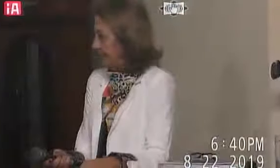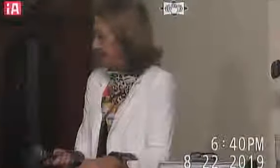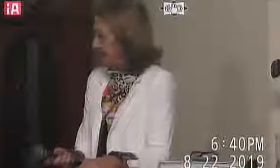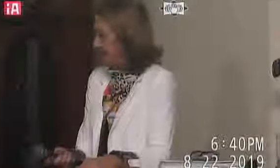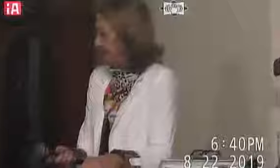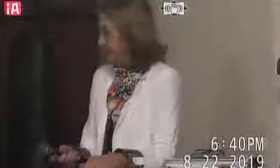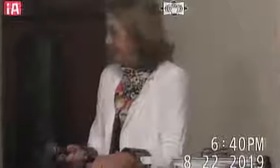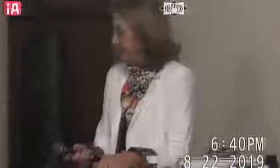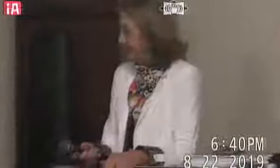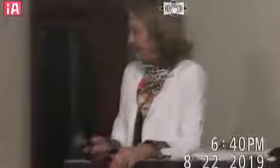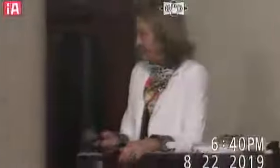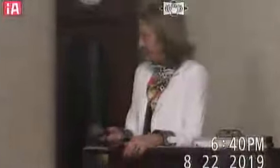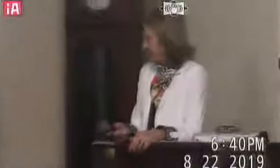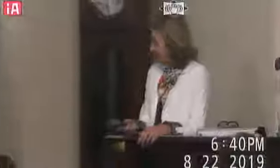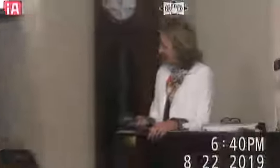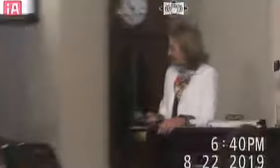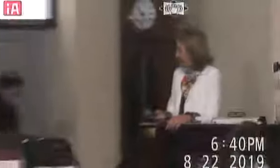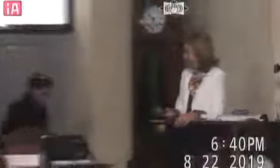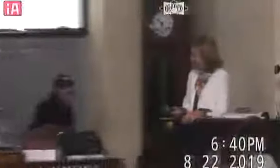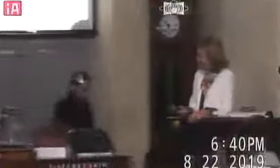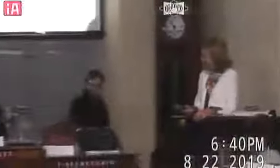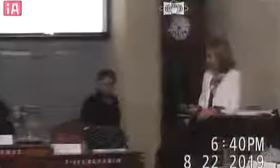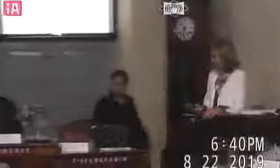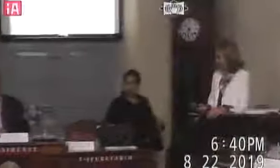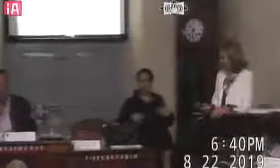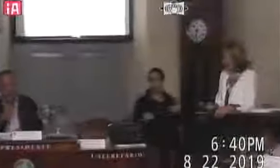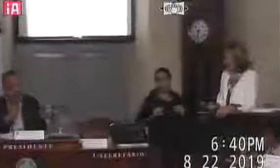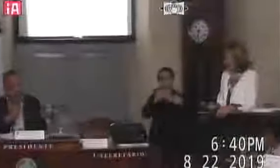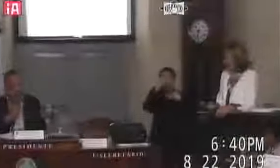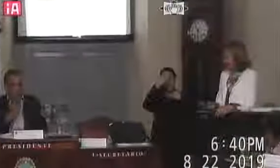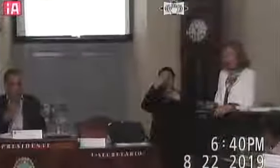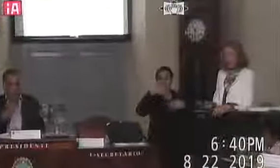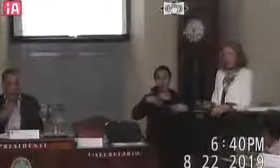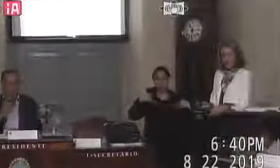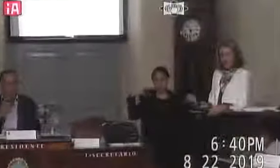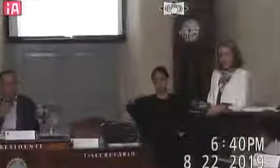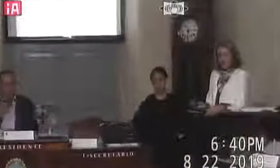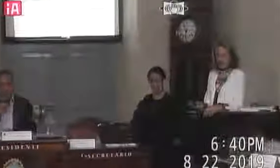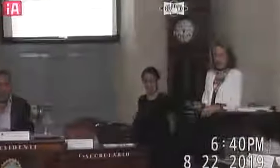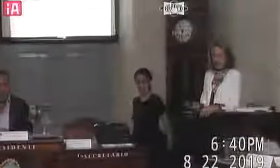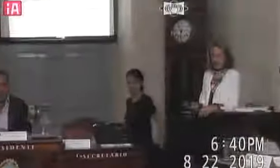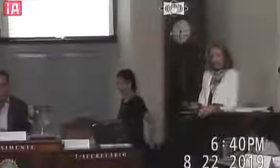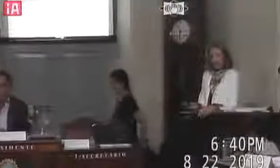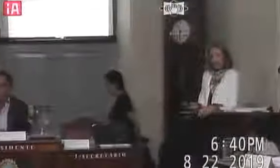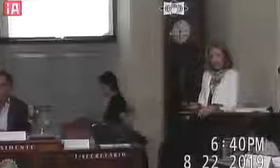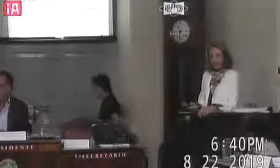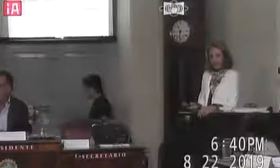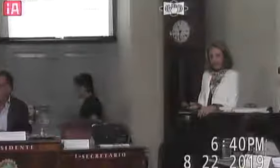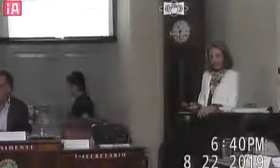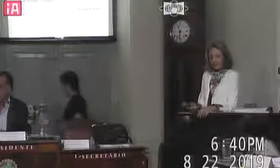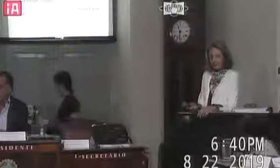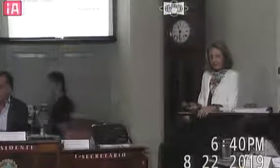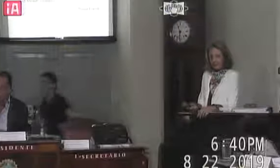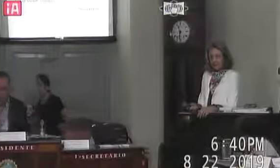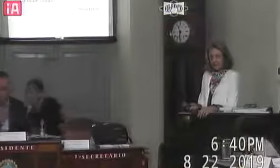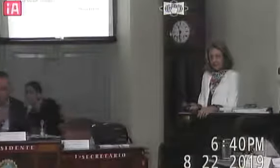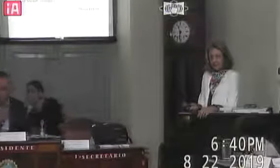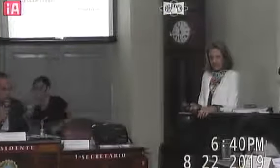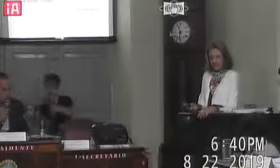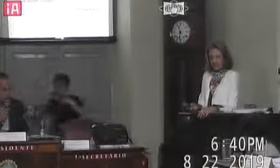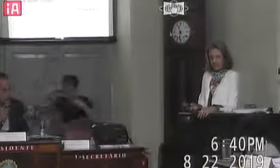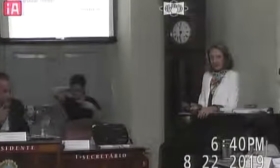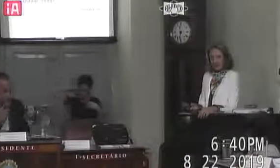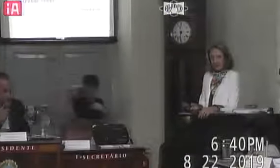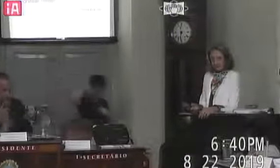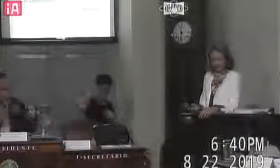Obrigado, secretária. Fica aberto então qualquer questionamento dos senhores